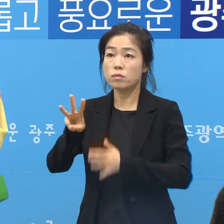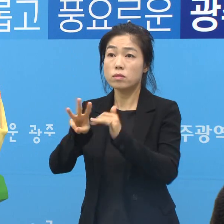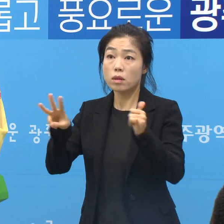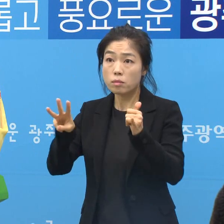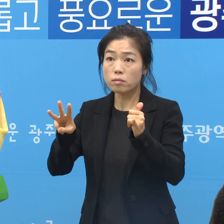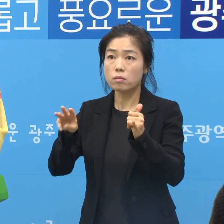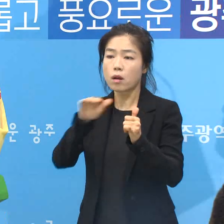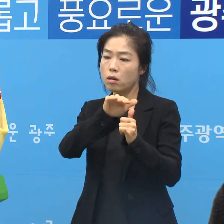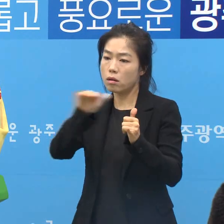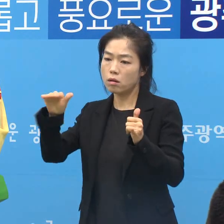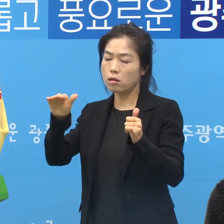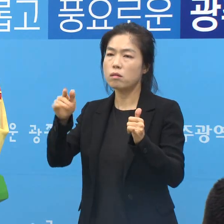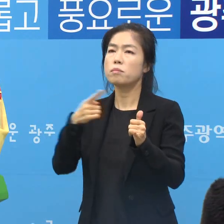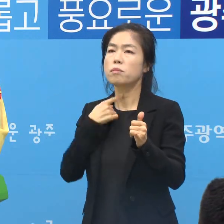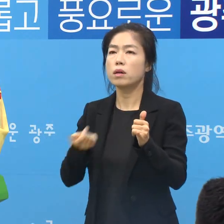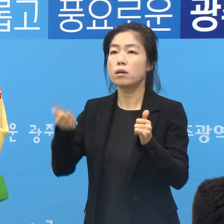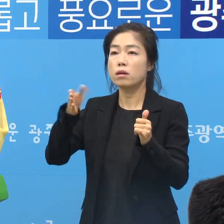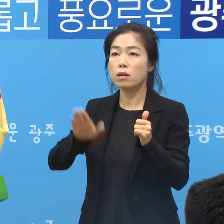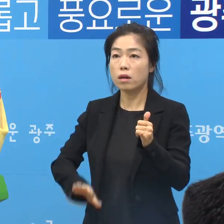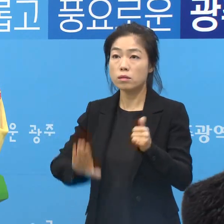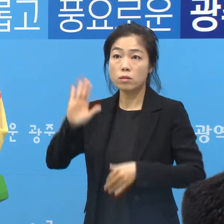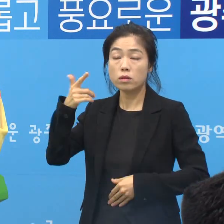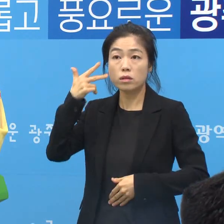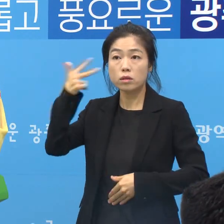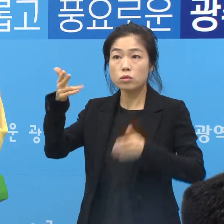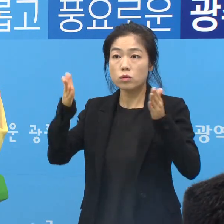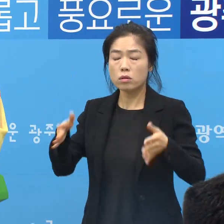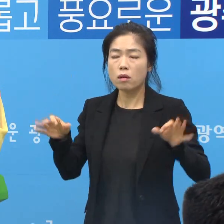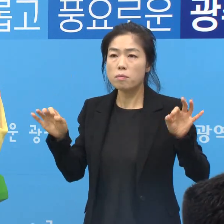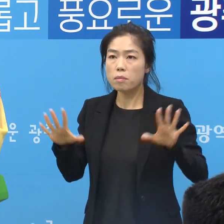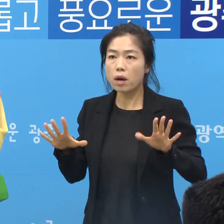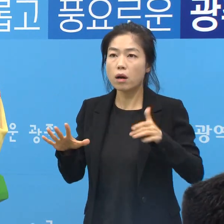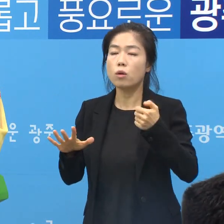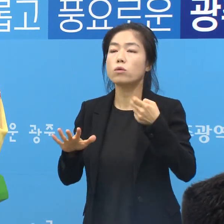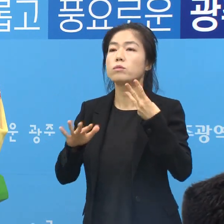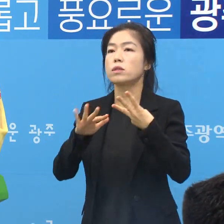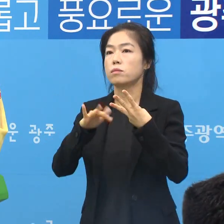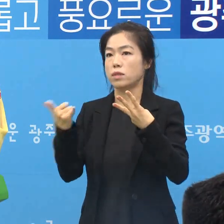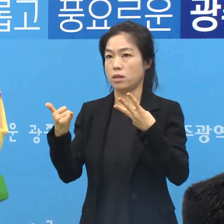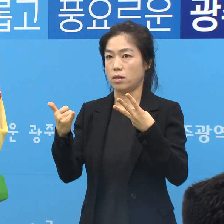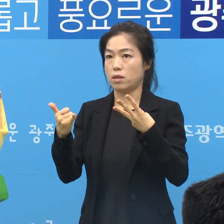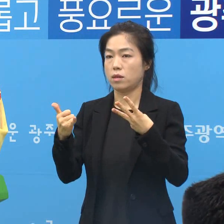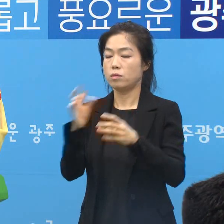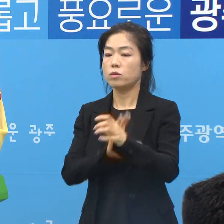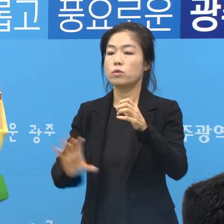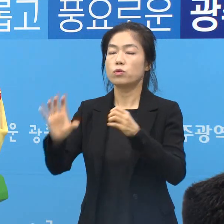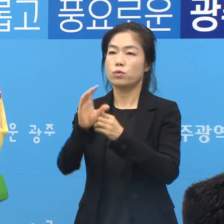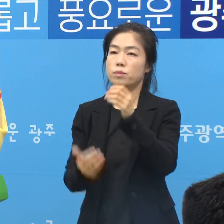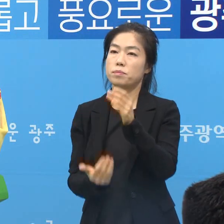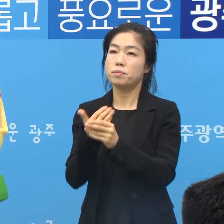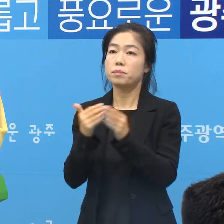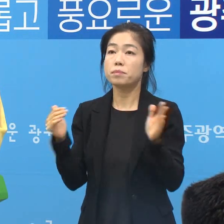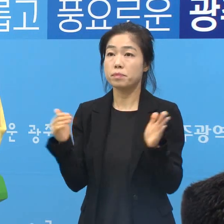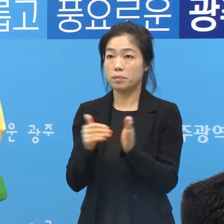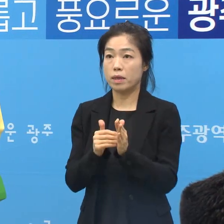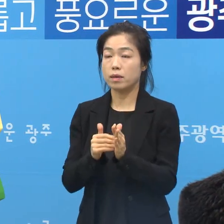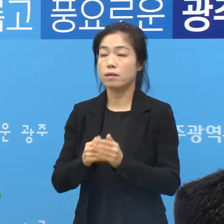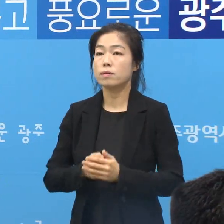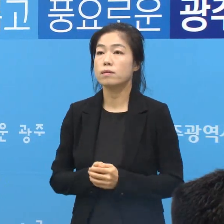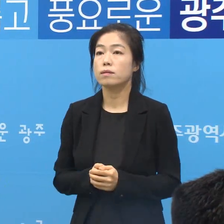33명에 머물러 있었지만 최근 일주일 사이 53명이나 추가 발생했습니다.